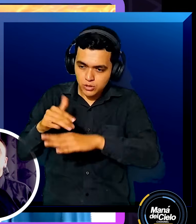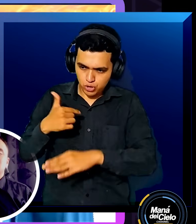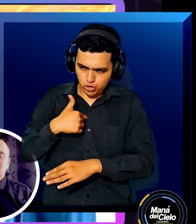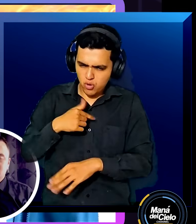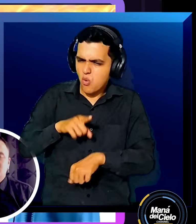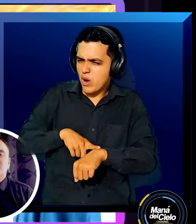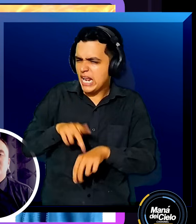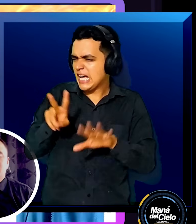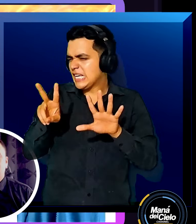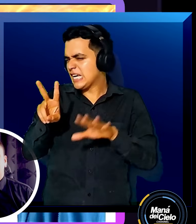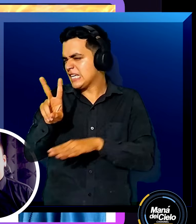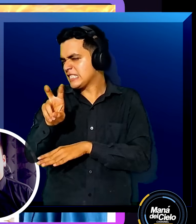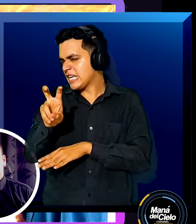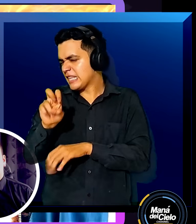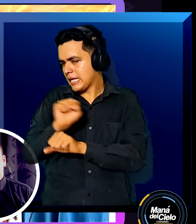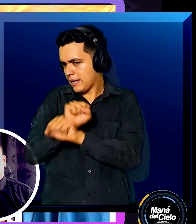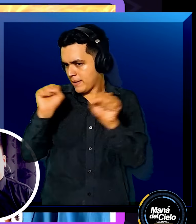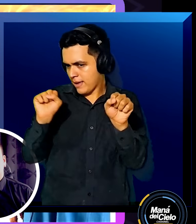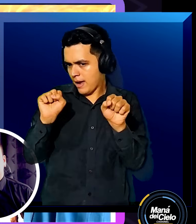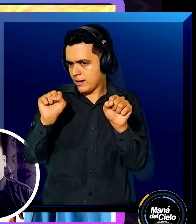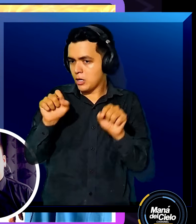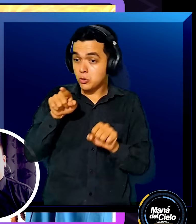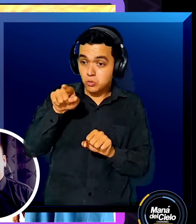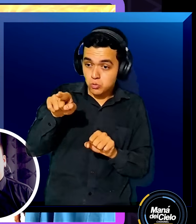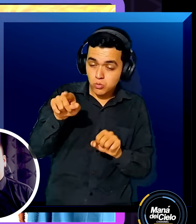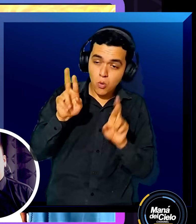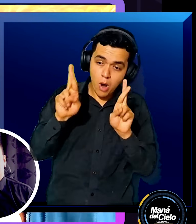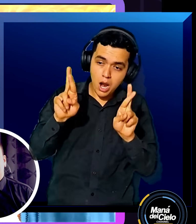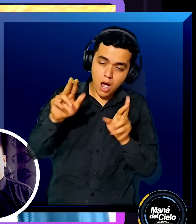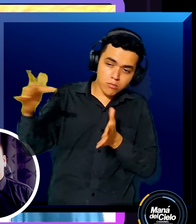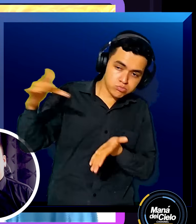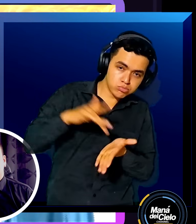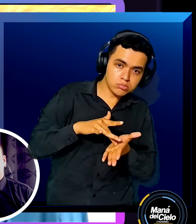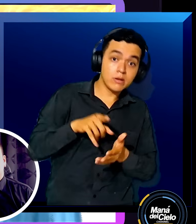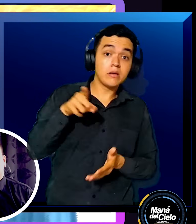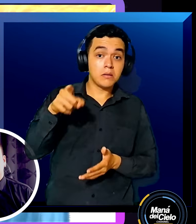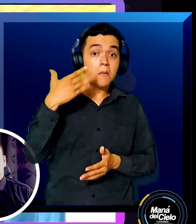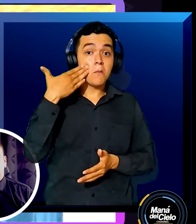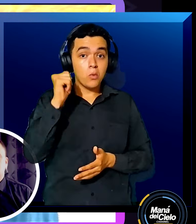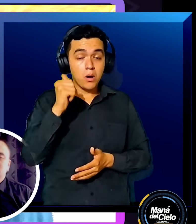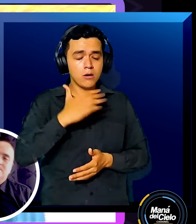maten, que la acaben en esa condición. Y ore y llore.